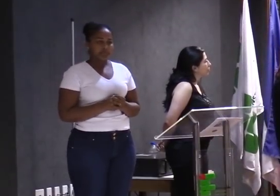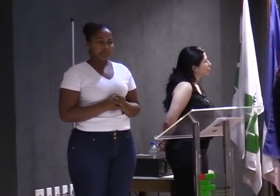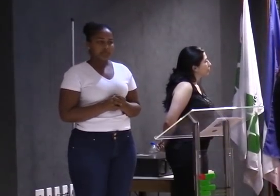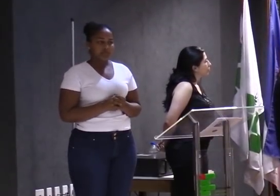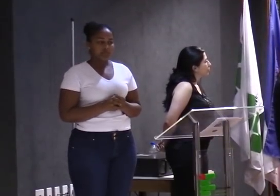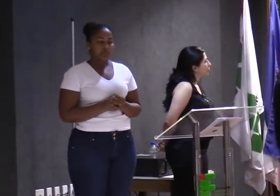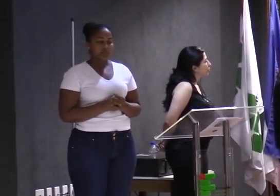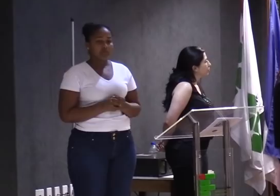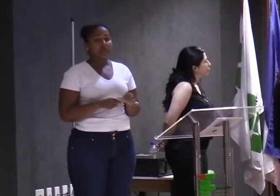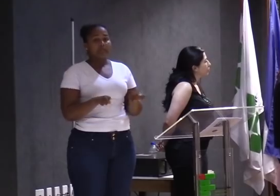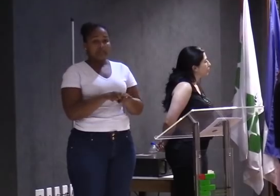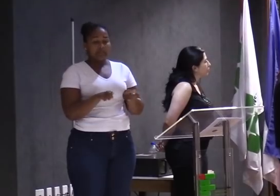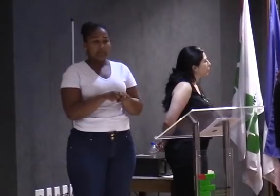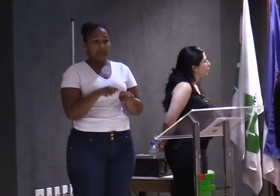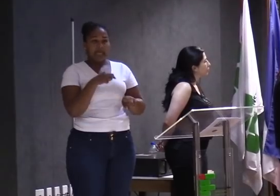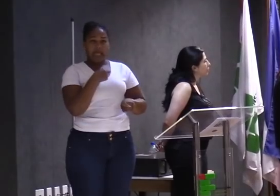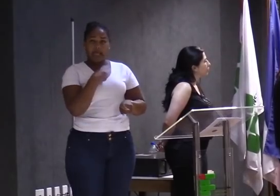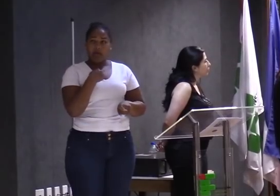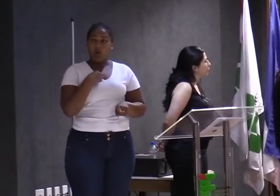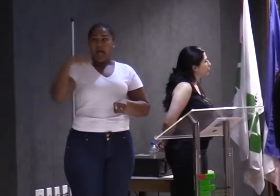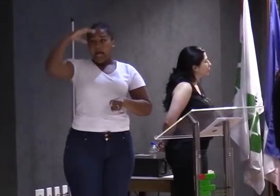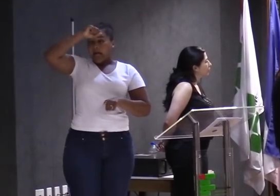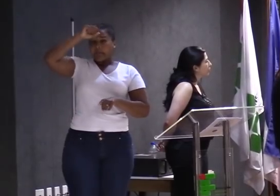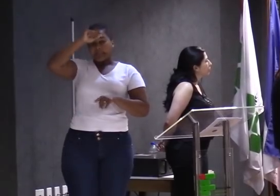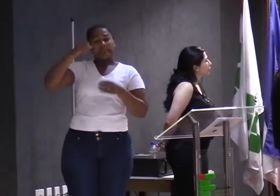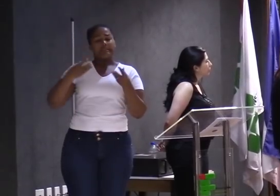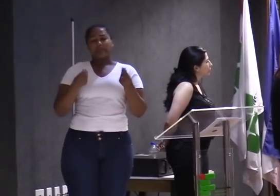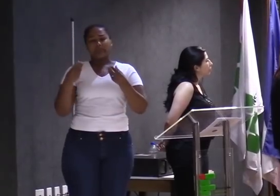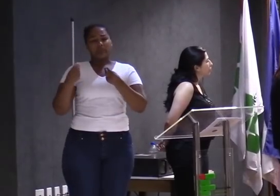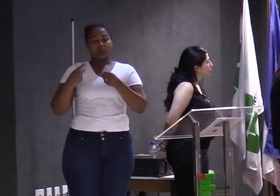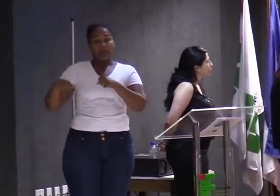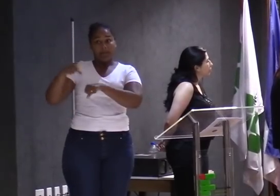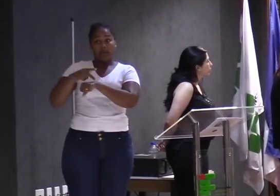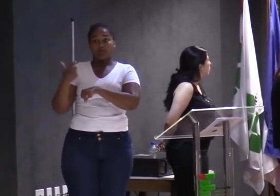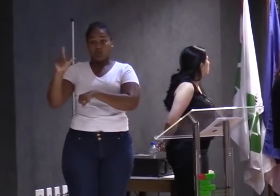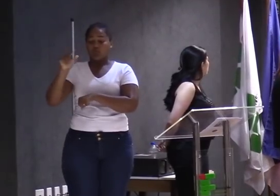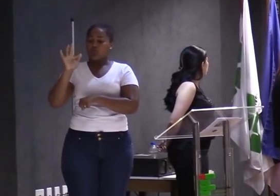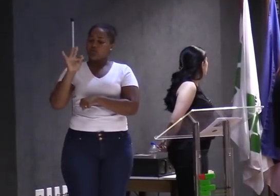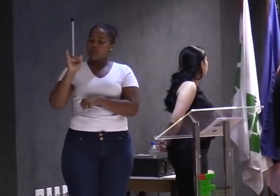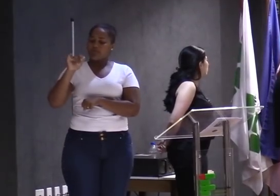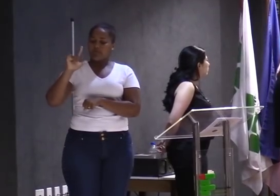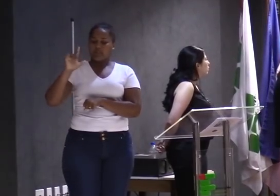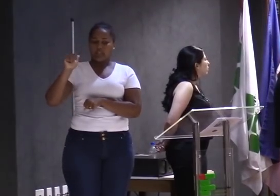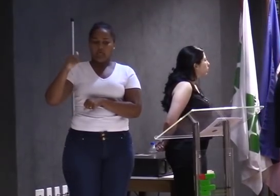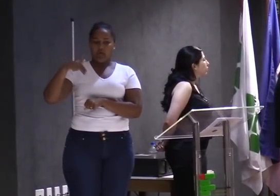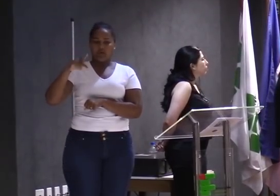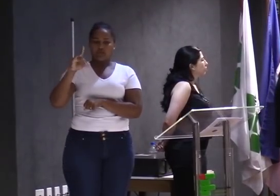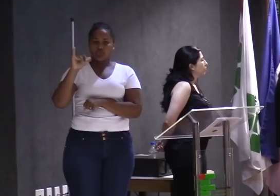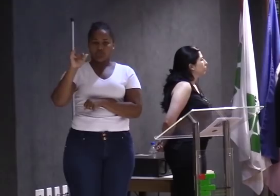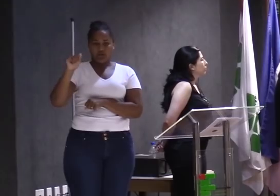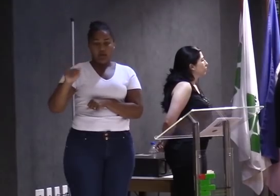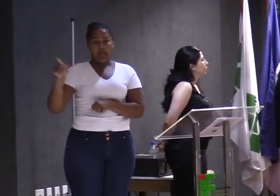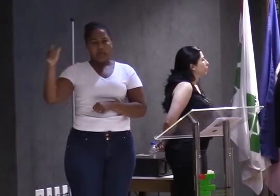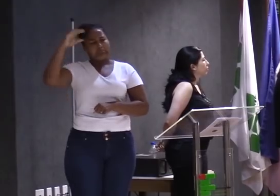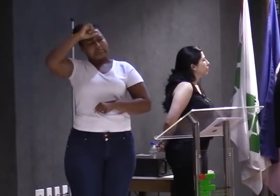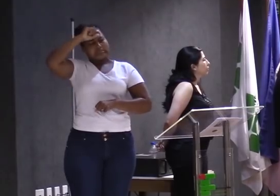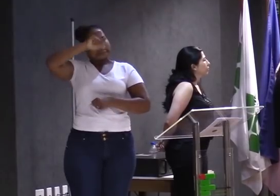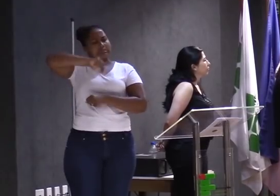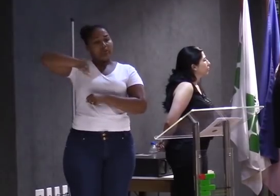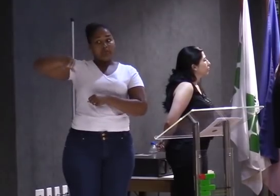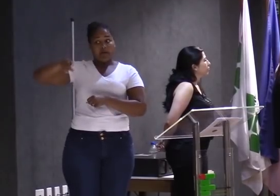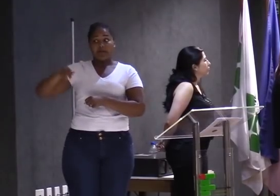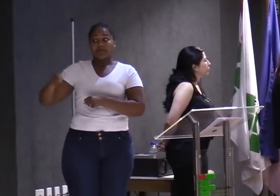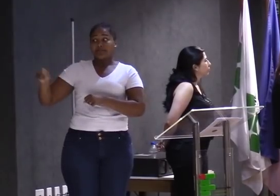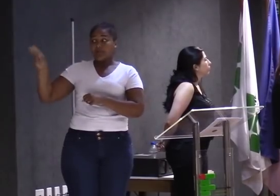na educação da Finlândia foi, assim, mudou minha visão de ensino e de aprendizagem, né, que a gente tem aqui